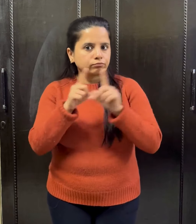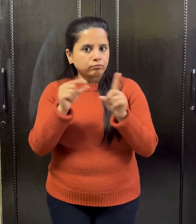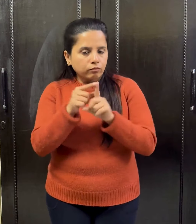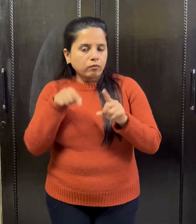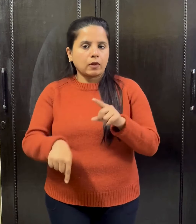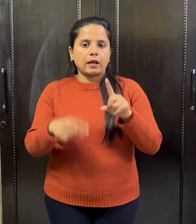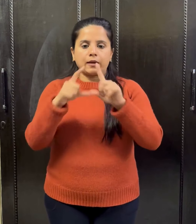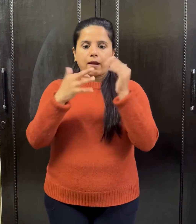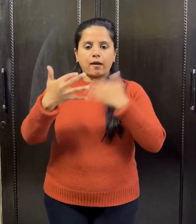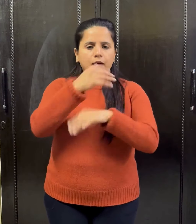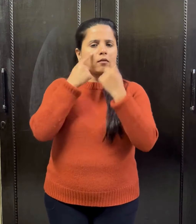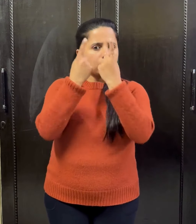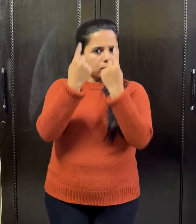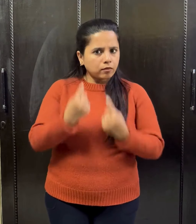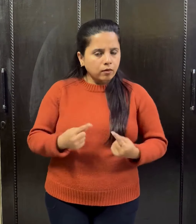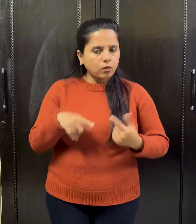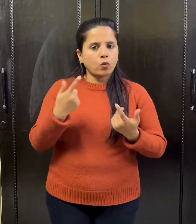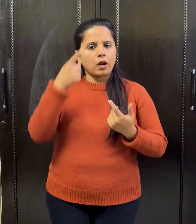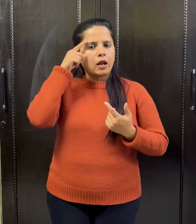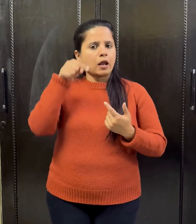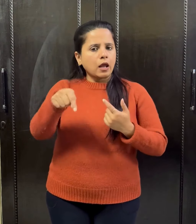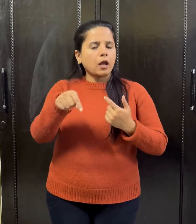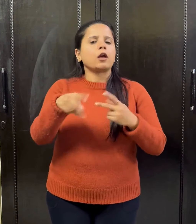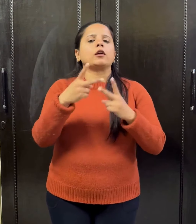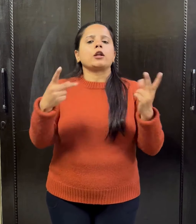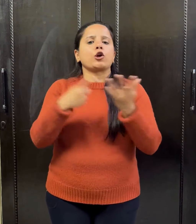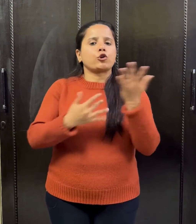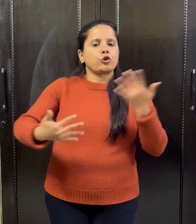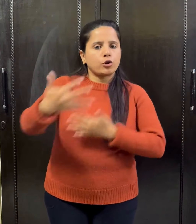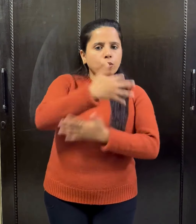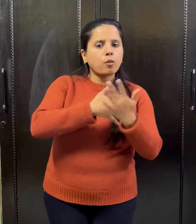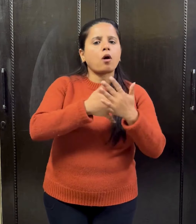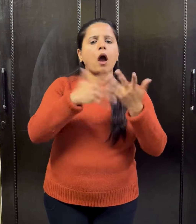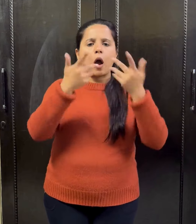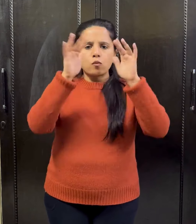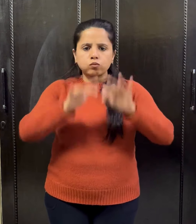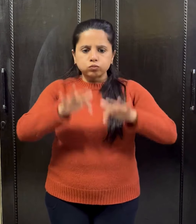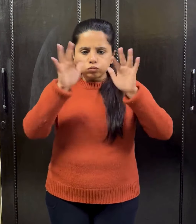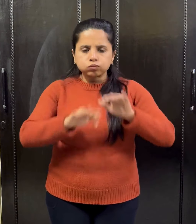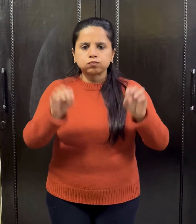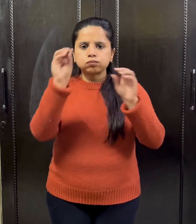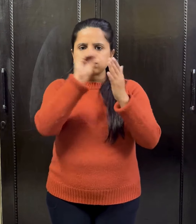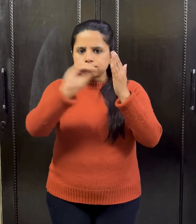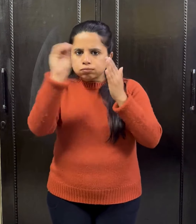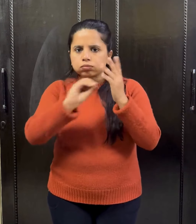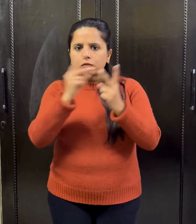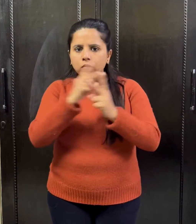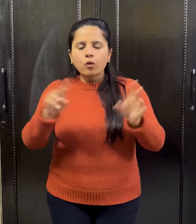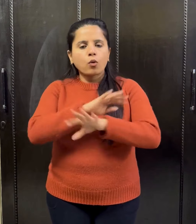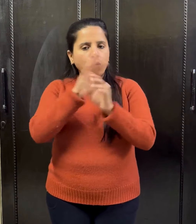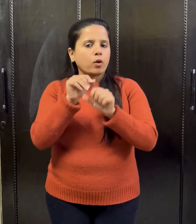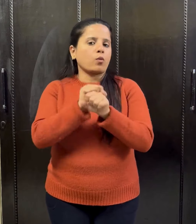एनालिसिस और थीमेटिक रिपोर्ट्स का ड्राफ्टिंग का कार्य इन्वॉल्व होगा। क्वार्टर 5 और 6